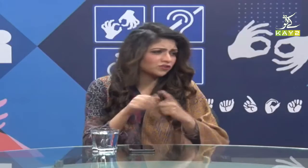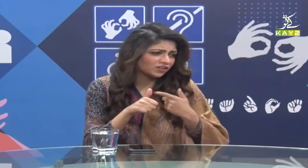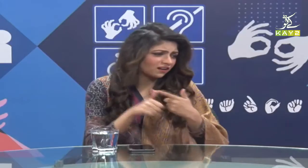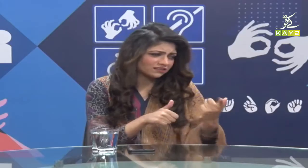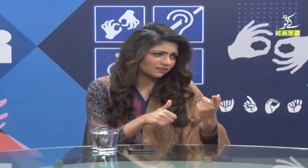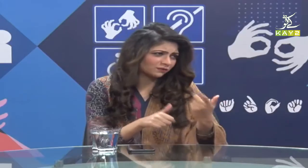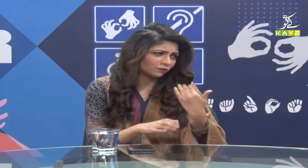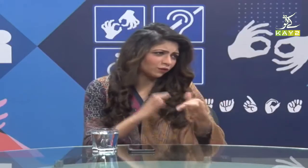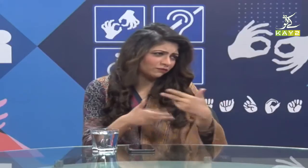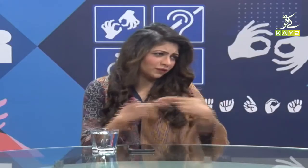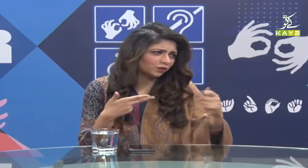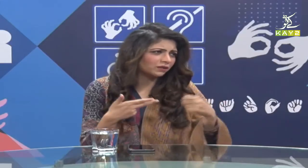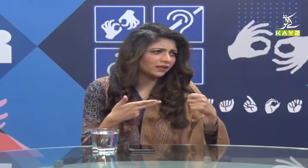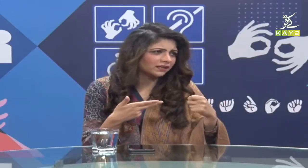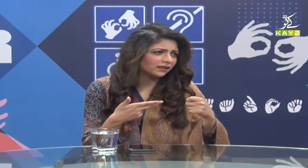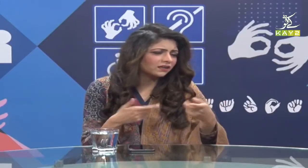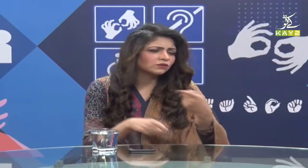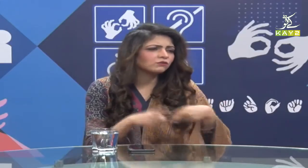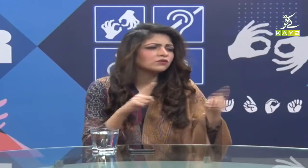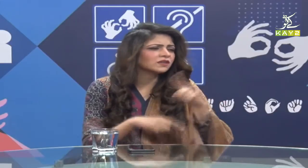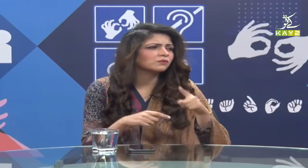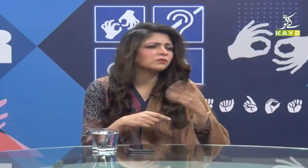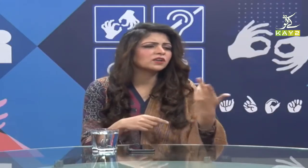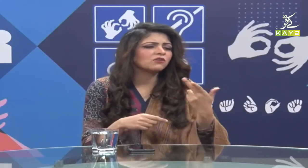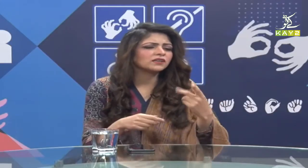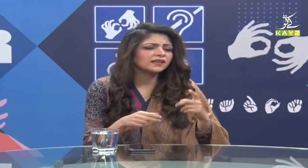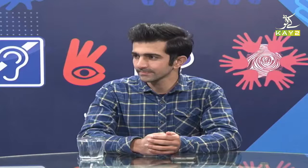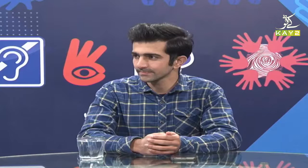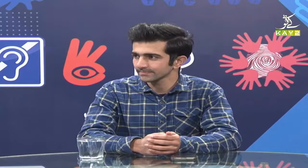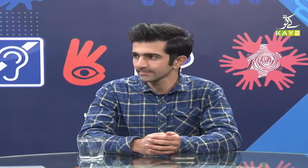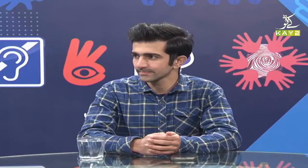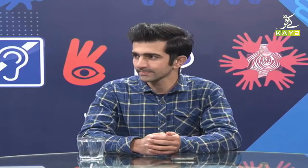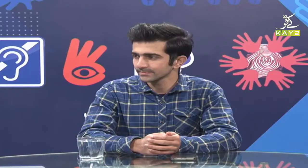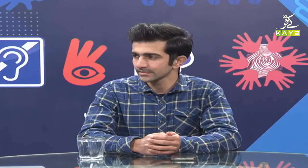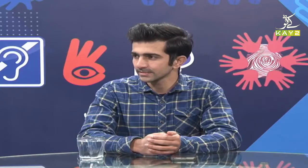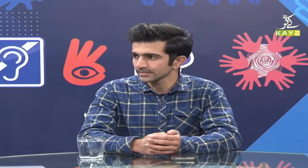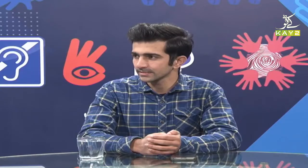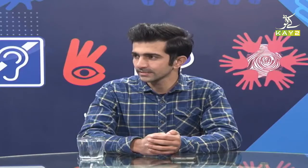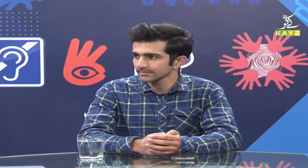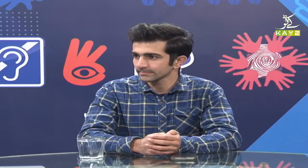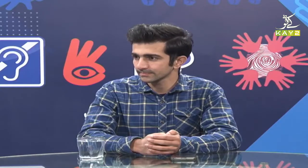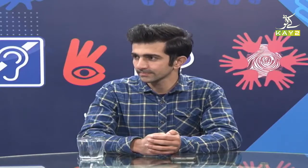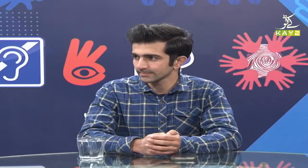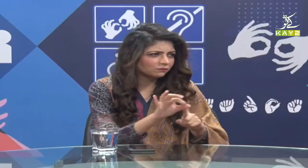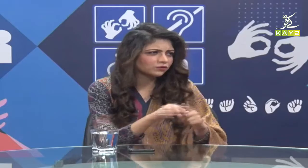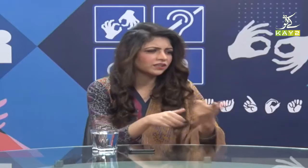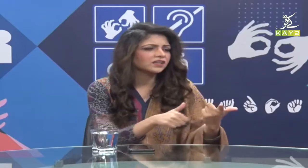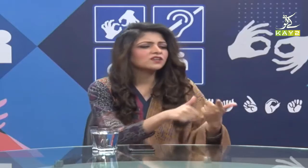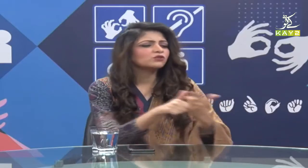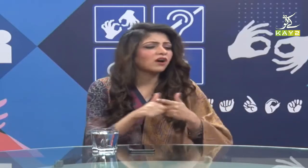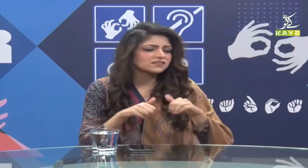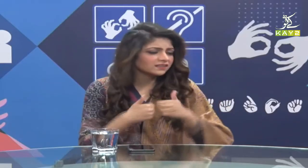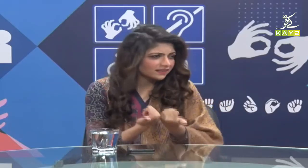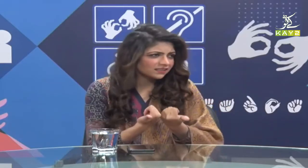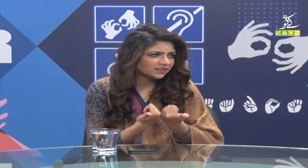थे क्वेश्चन आंसर कोई वीडियो बनाई है, तो वो सबको बताओ कि एक डेफ़ के साथ कोई अगर सवाल पूछे